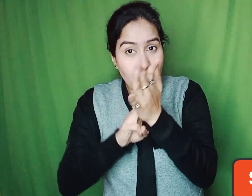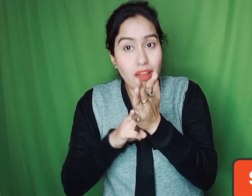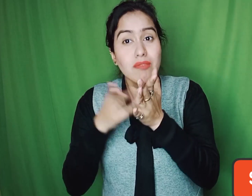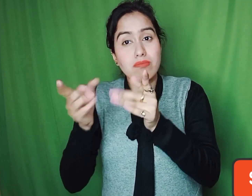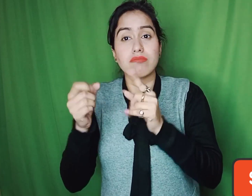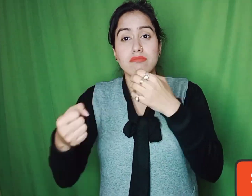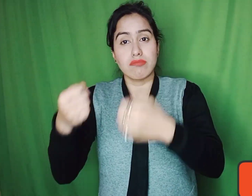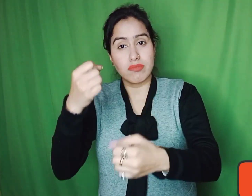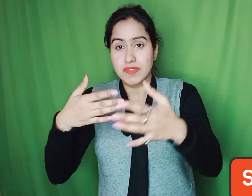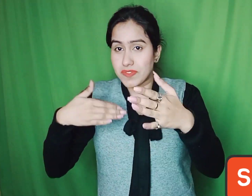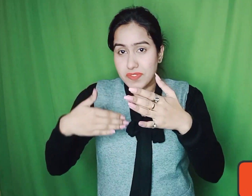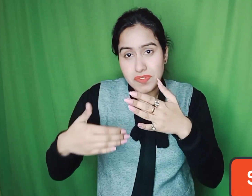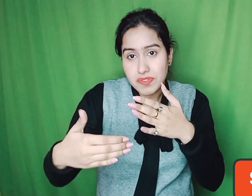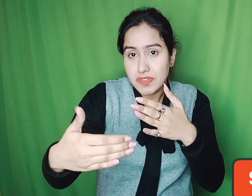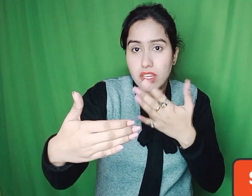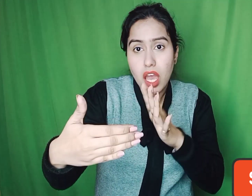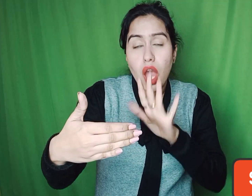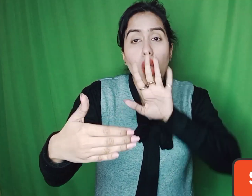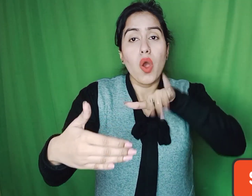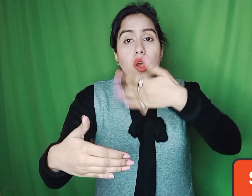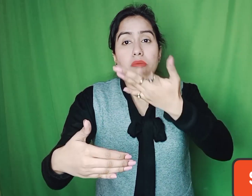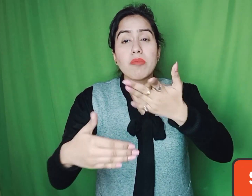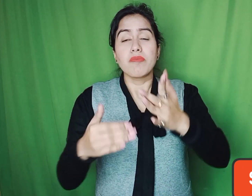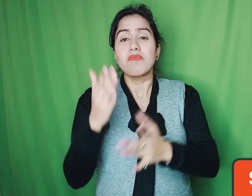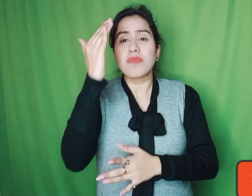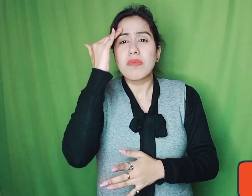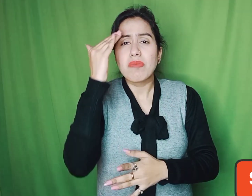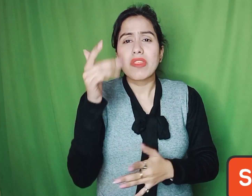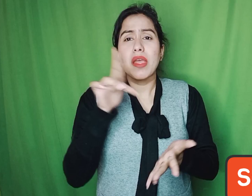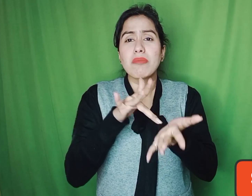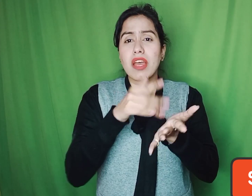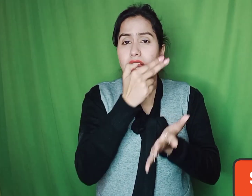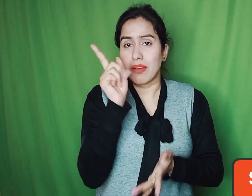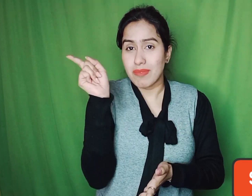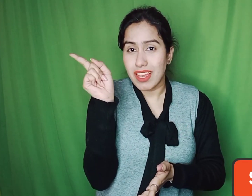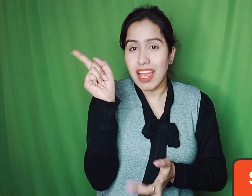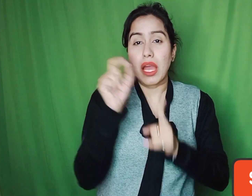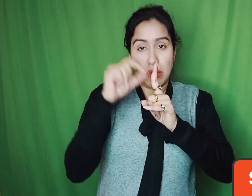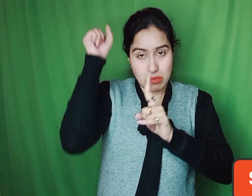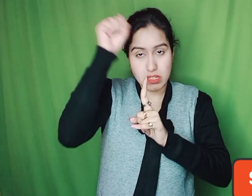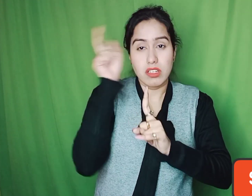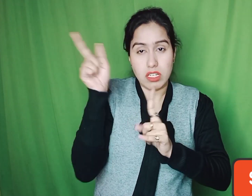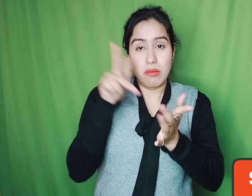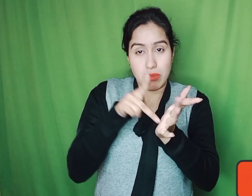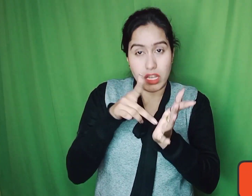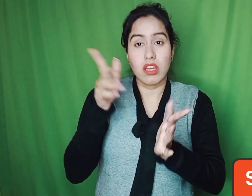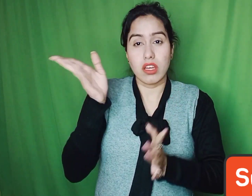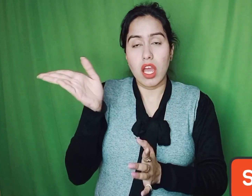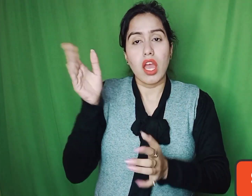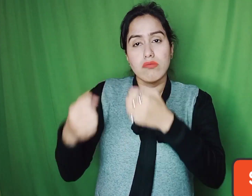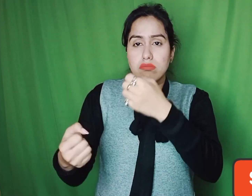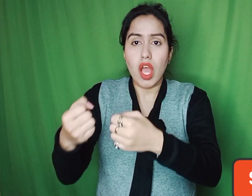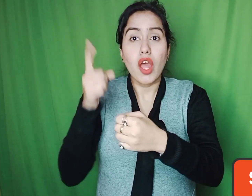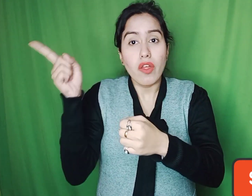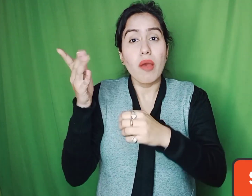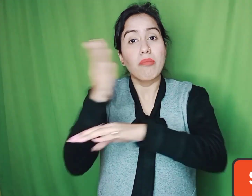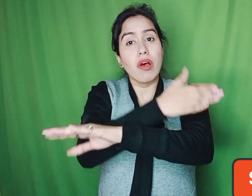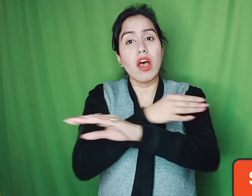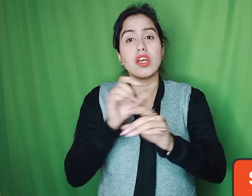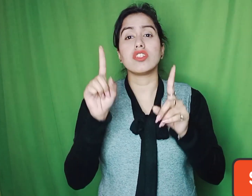दोस्तों जैसे कि आपको पता है कि फिरोजपुर में पहले ही 6 ब्लास्ट हो चुके हैं कुछ दिन पहले ही। और दोस्तों मैं एक बात और बता दूं कि फिरोजपुर